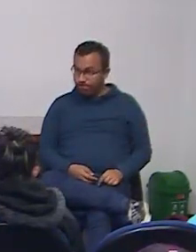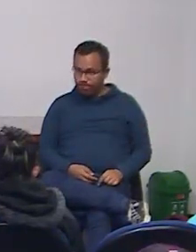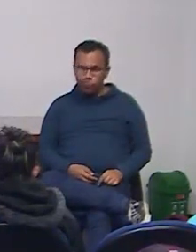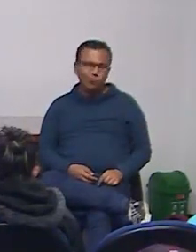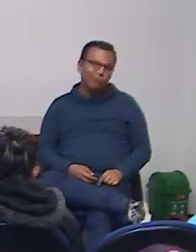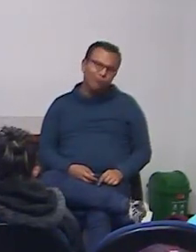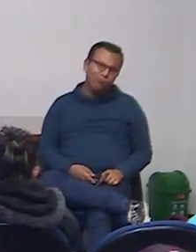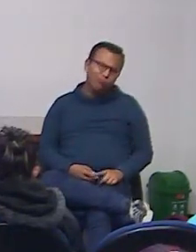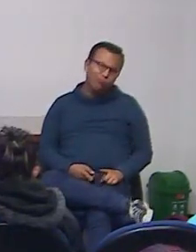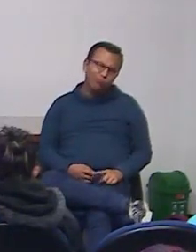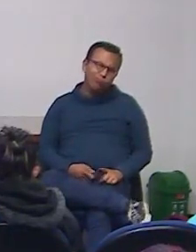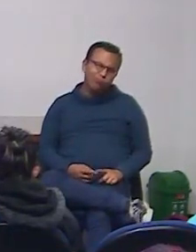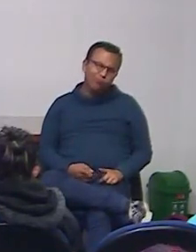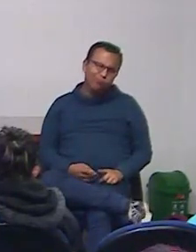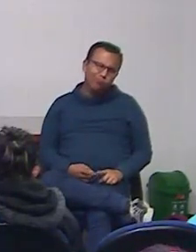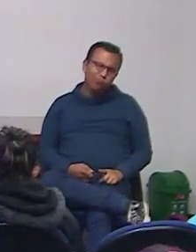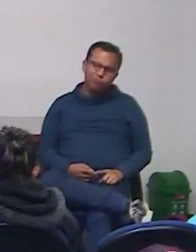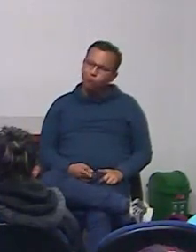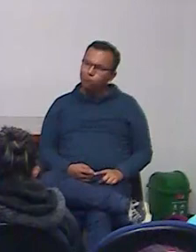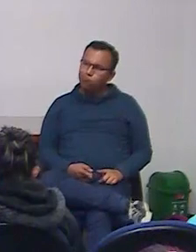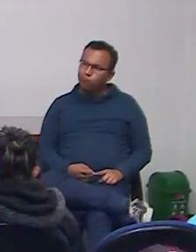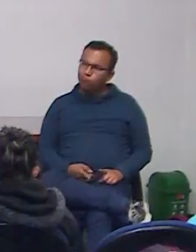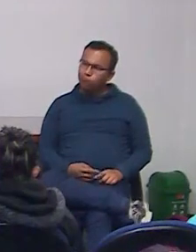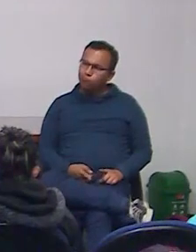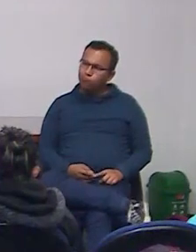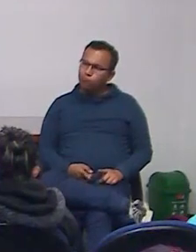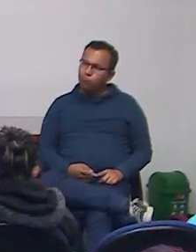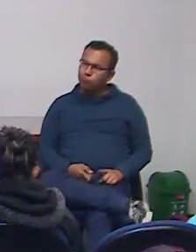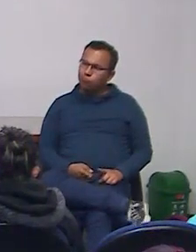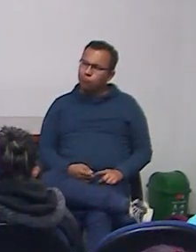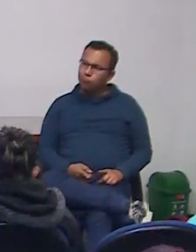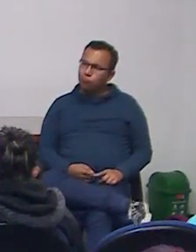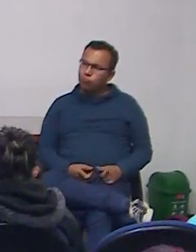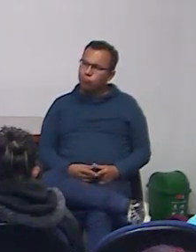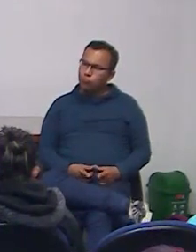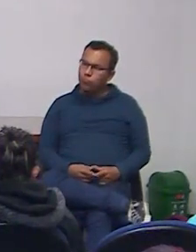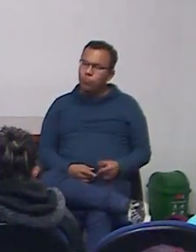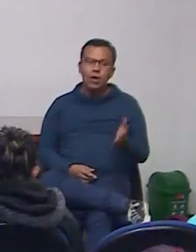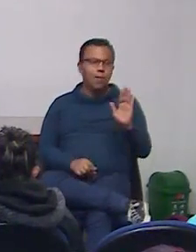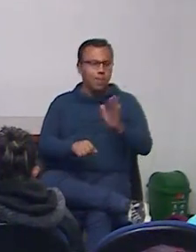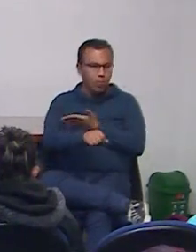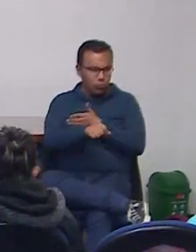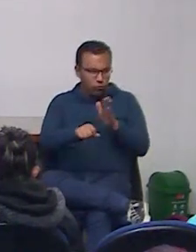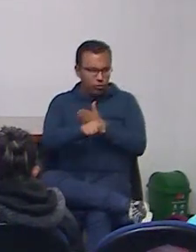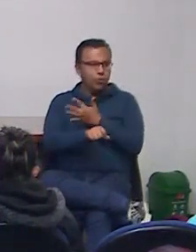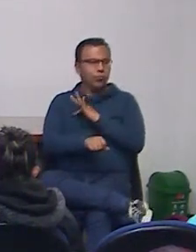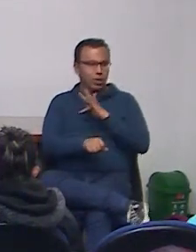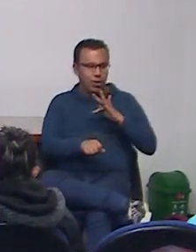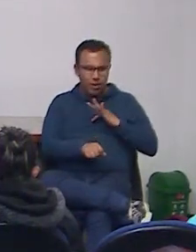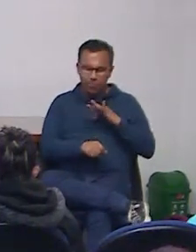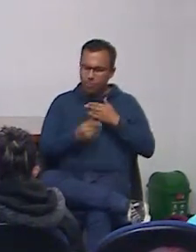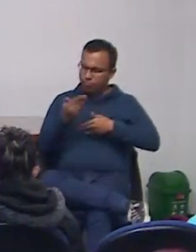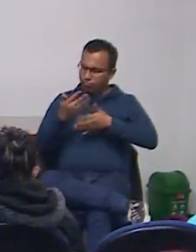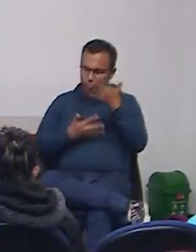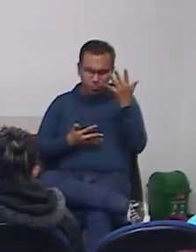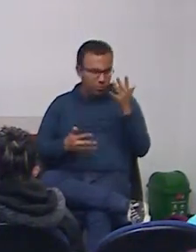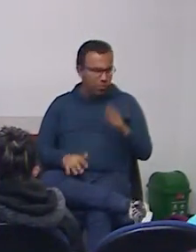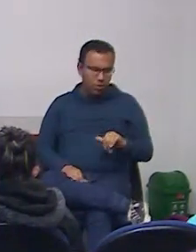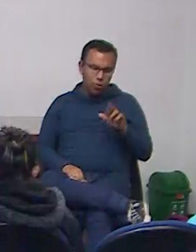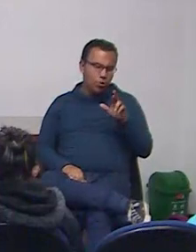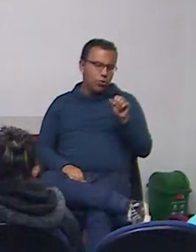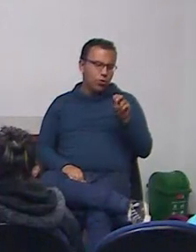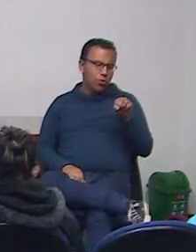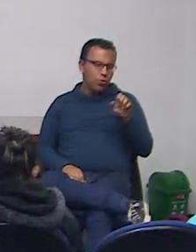qué otra cosa está por ahí bueno no muchos autores Cómo sí eh Rolando